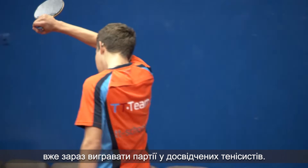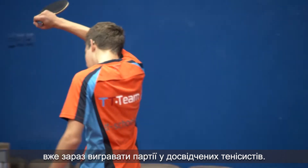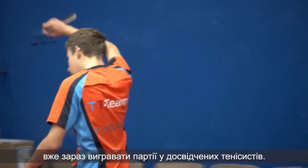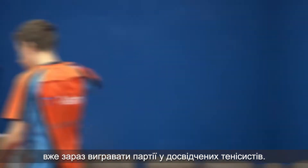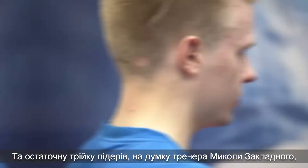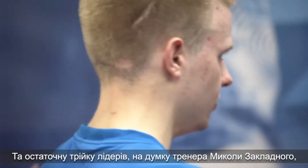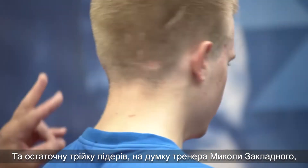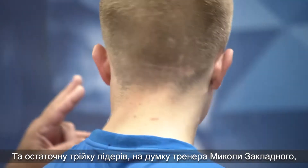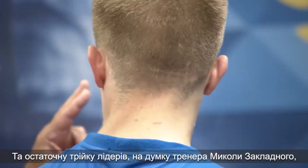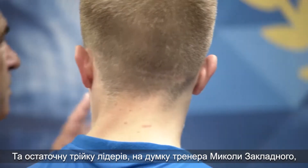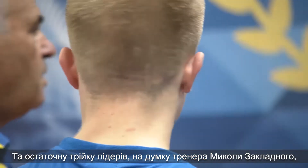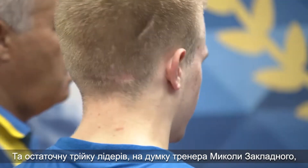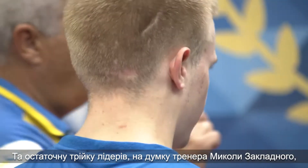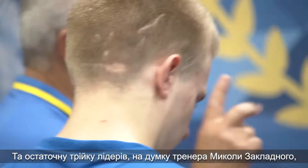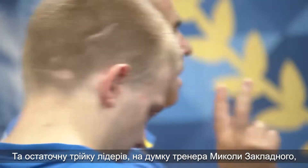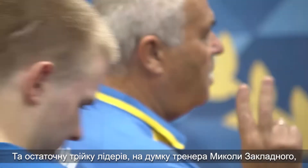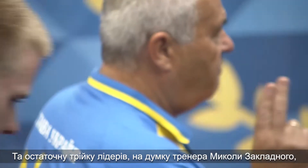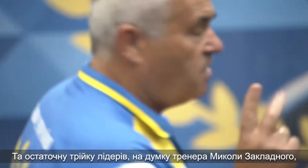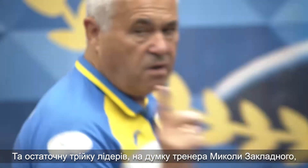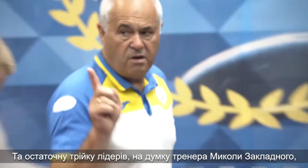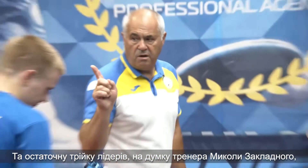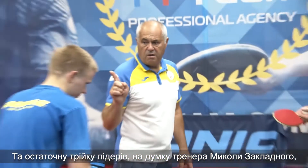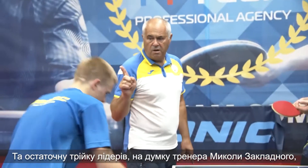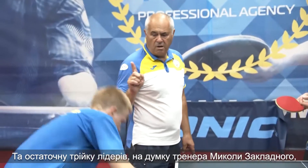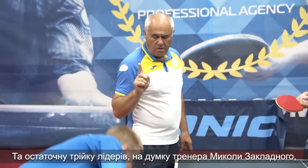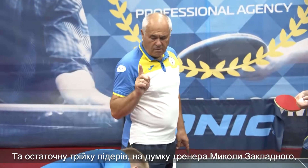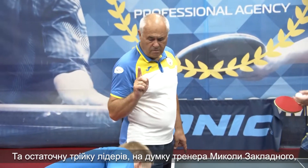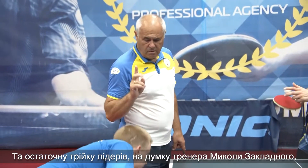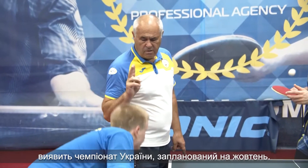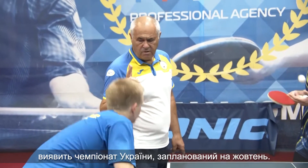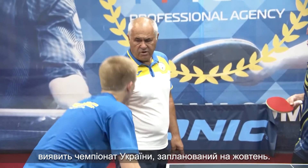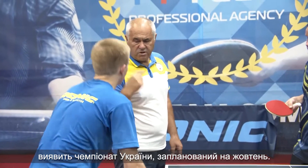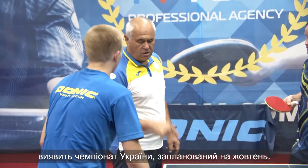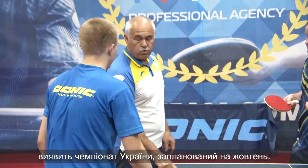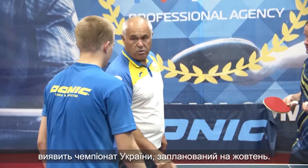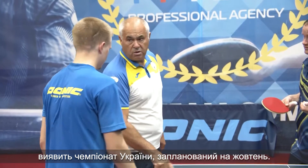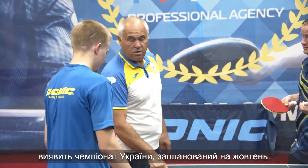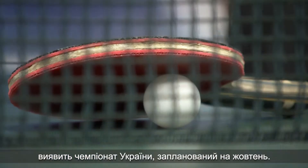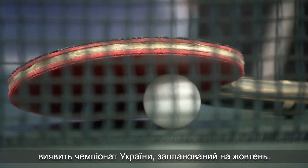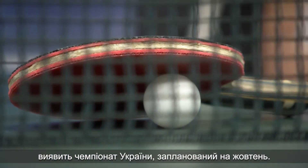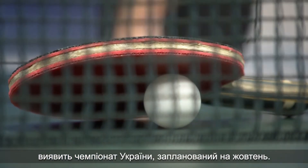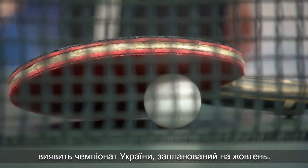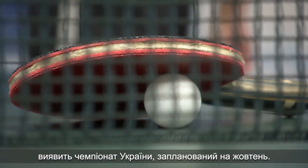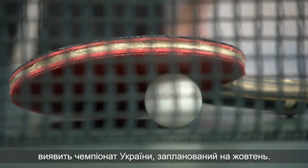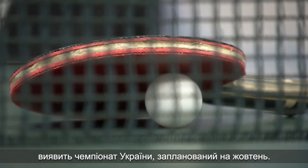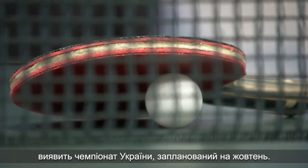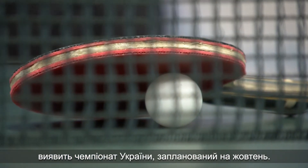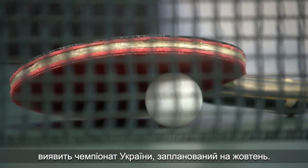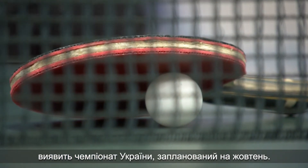тенісистів та остаточну трійку лідерів на думку тренера миколи закладного виявить чемпіонат україни запланований на жовтень